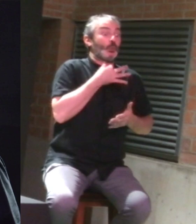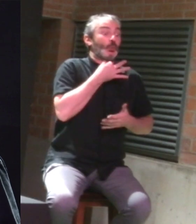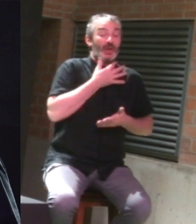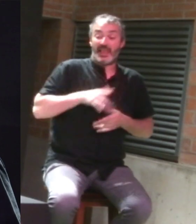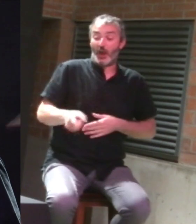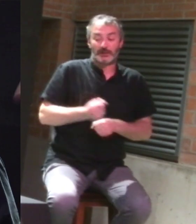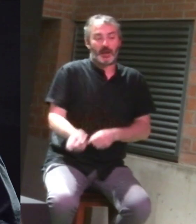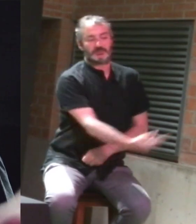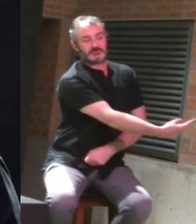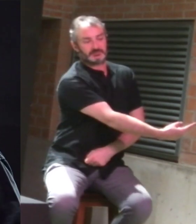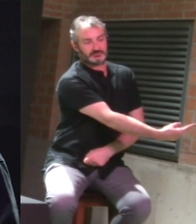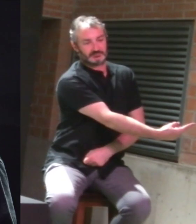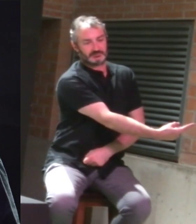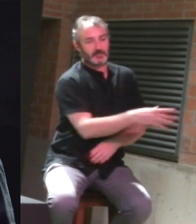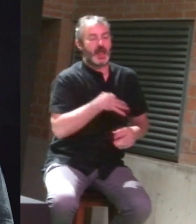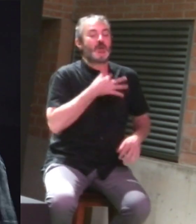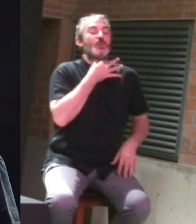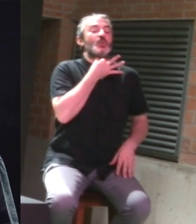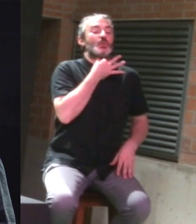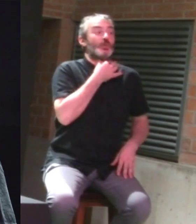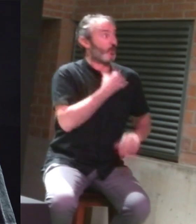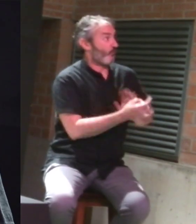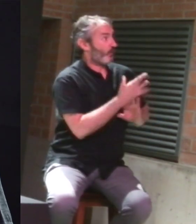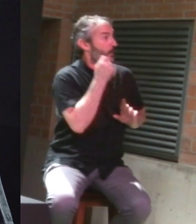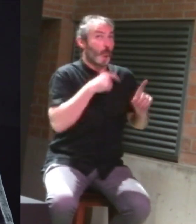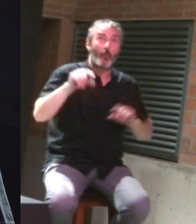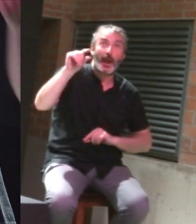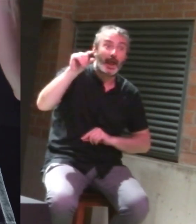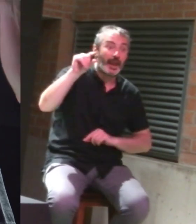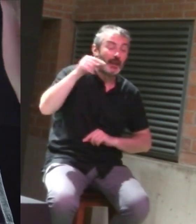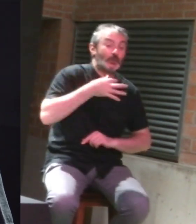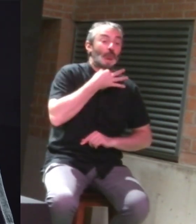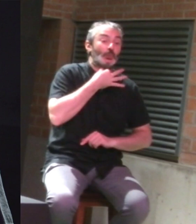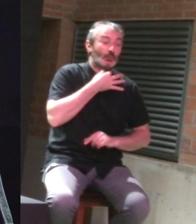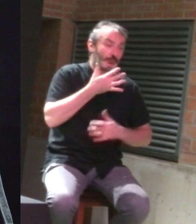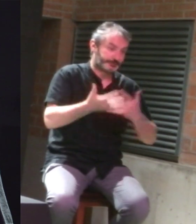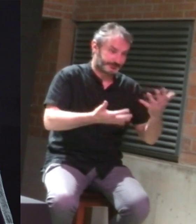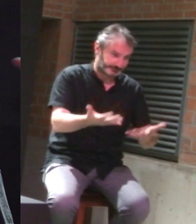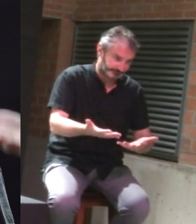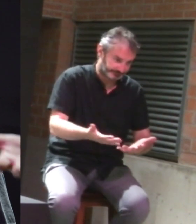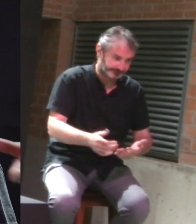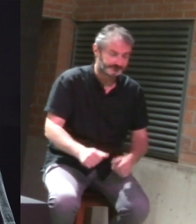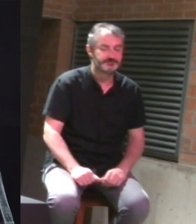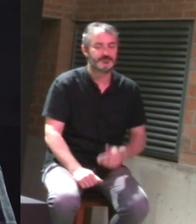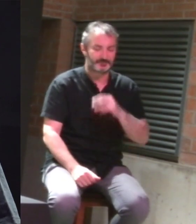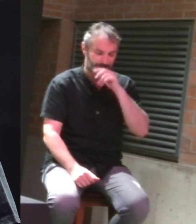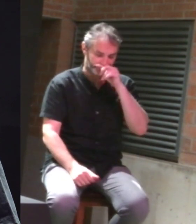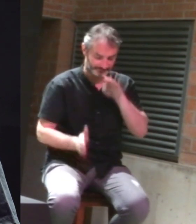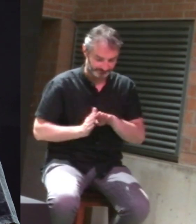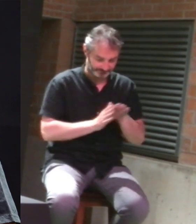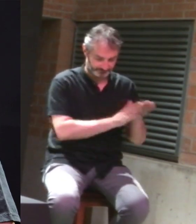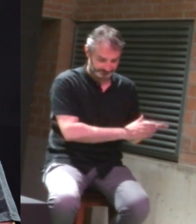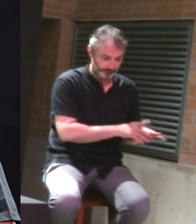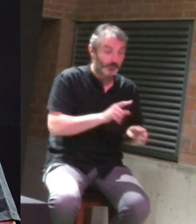no llegaba con los ingresos de los adultos para cubrir las necesidades de las criaturas. Por otro lado, este